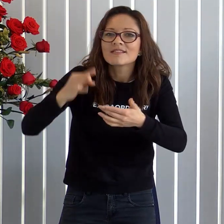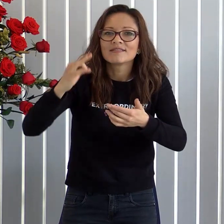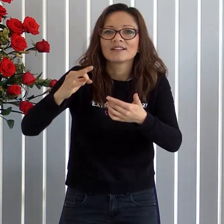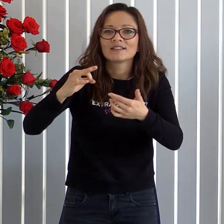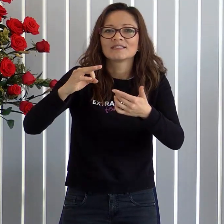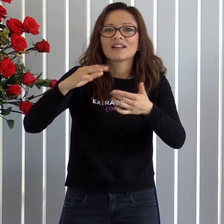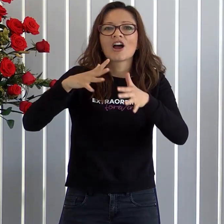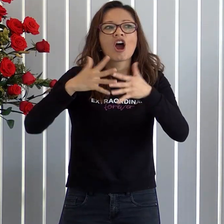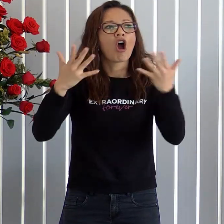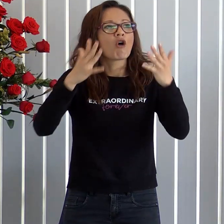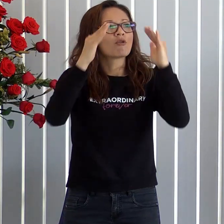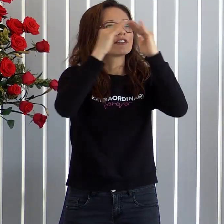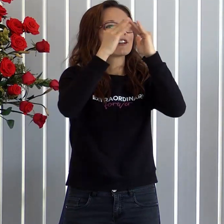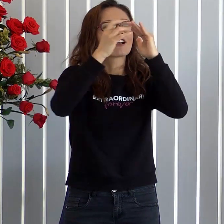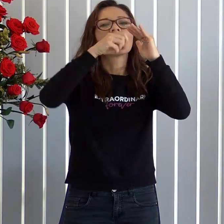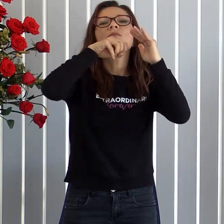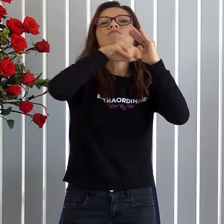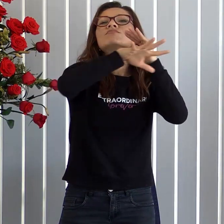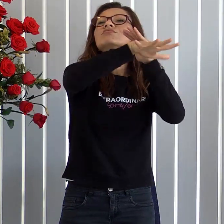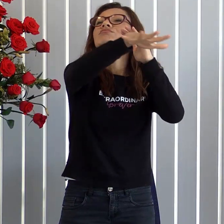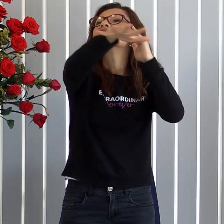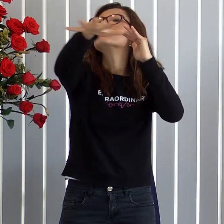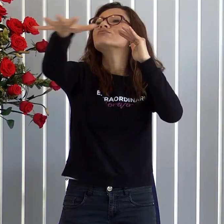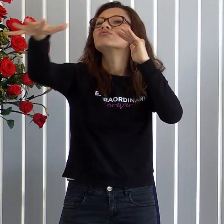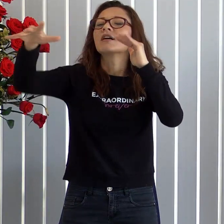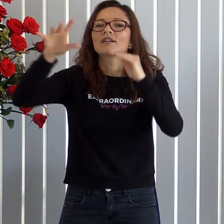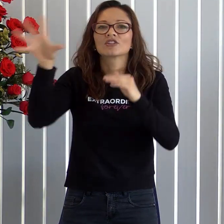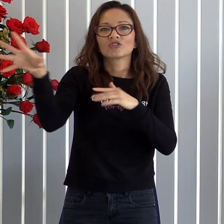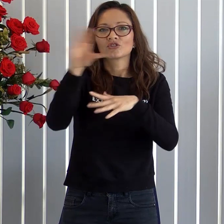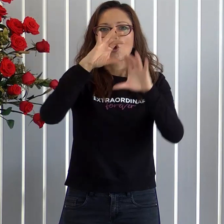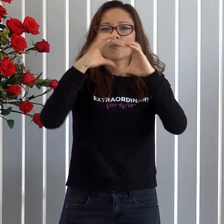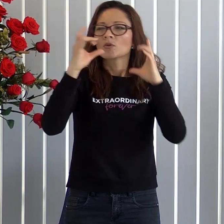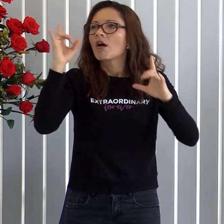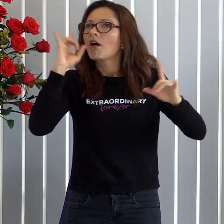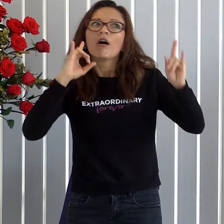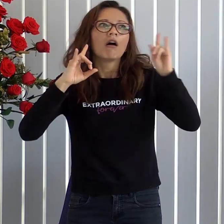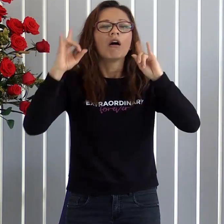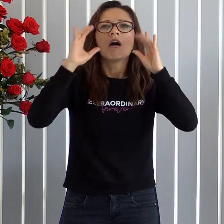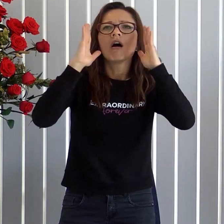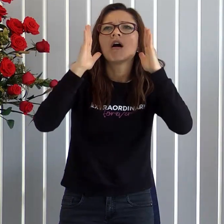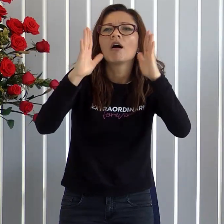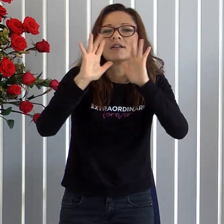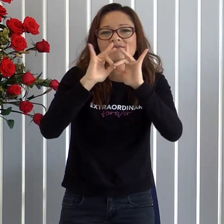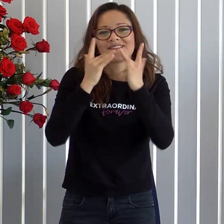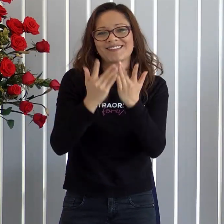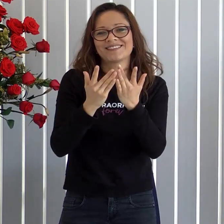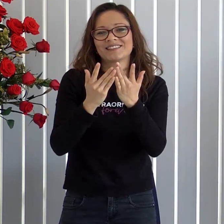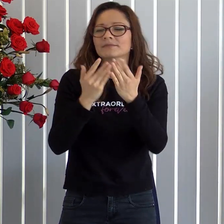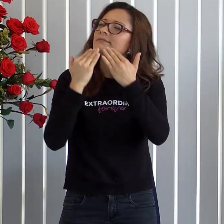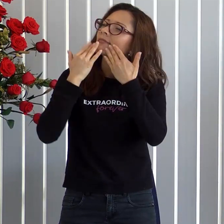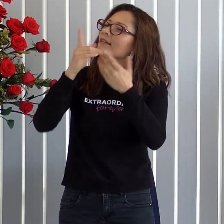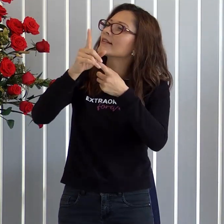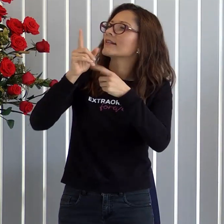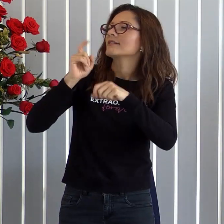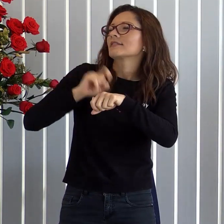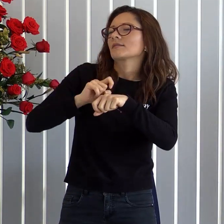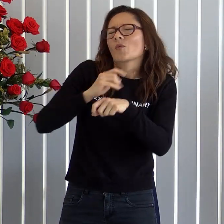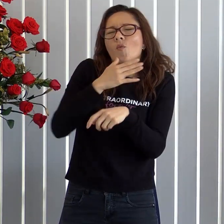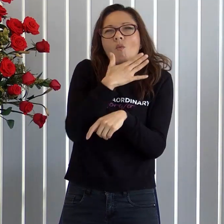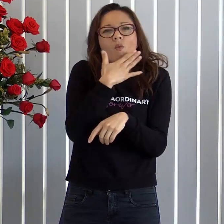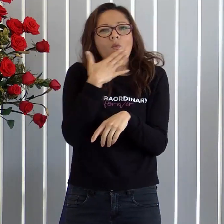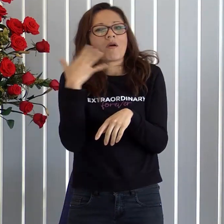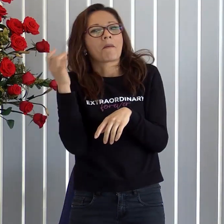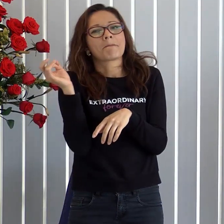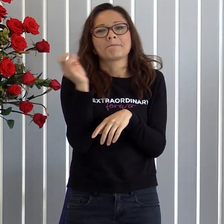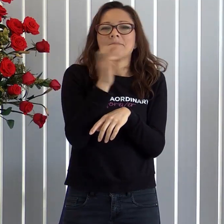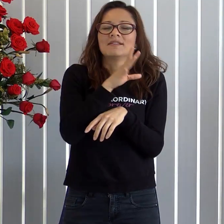desde las azoteas y está siendo escuchada por todo el mundo. Gracias te damos por este tiempo inmejorable, Señor, por